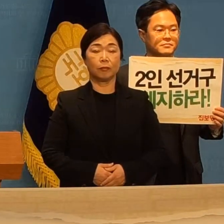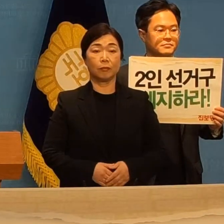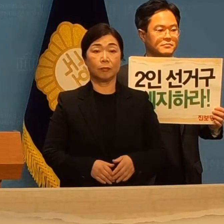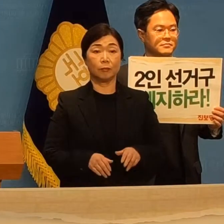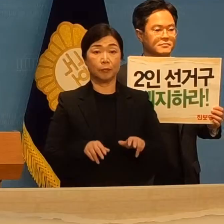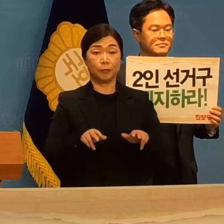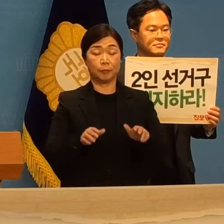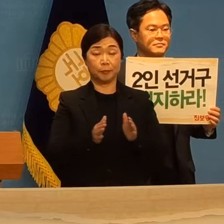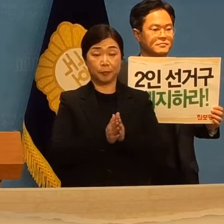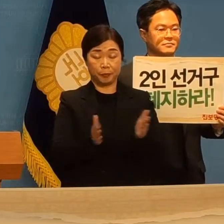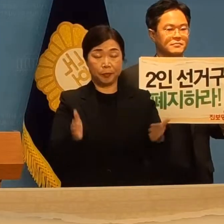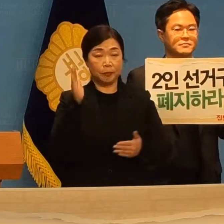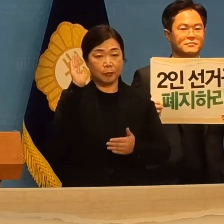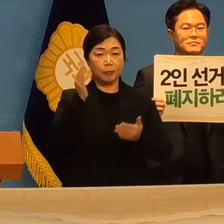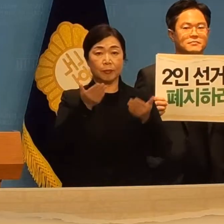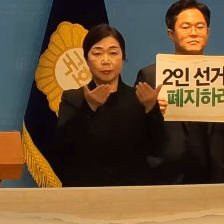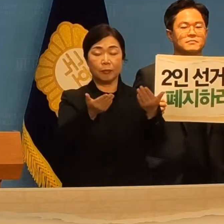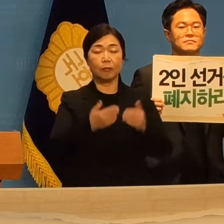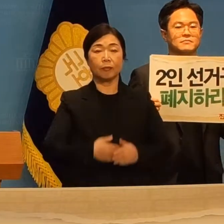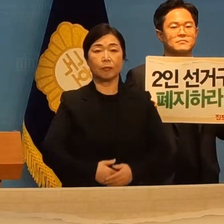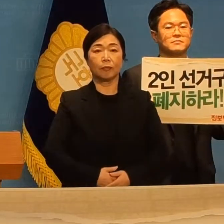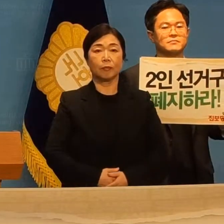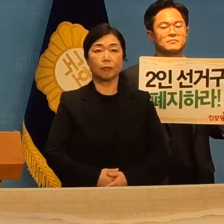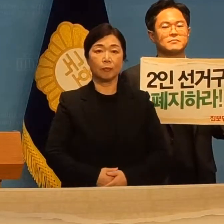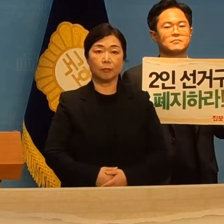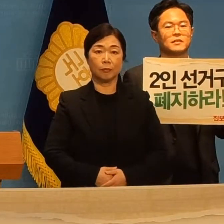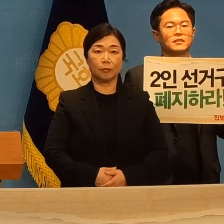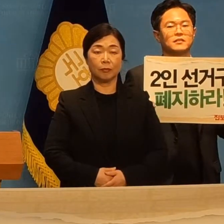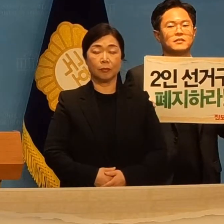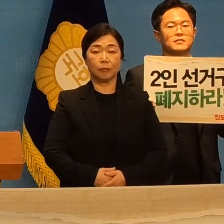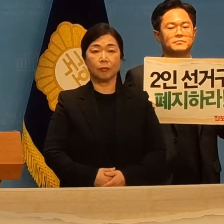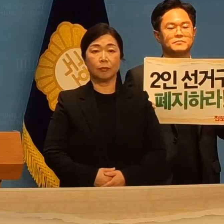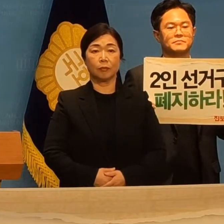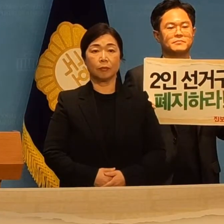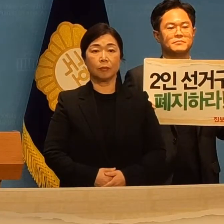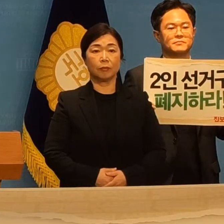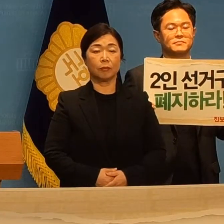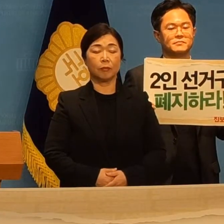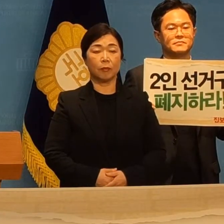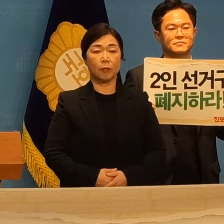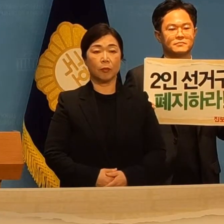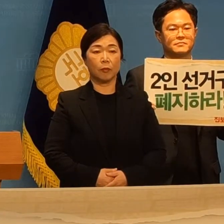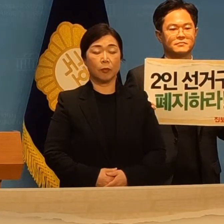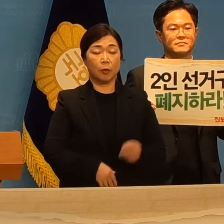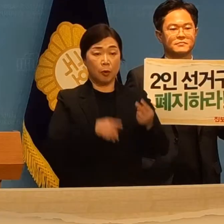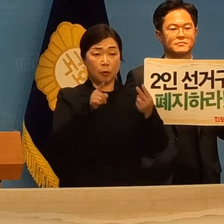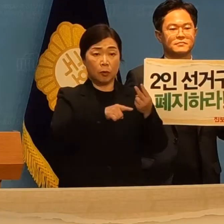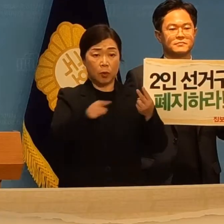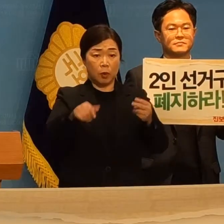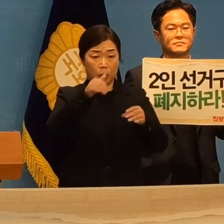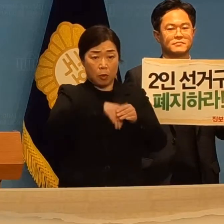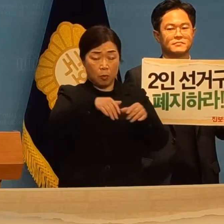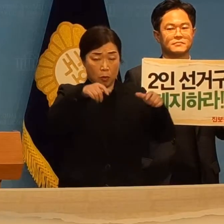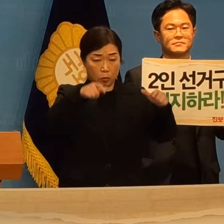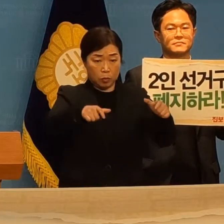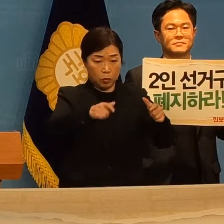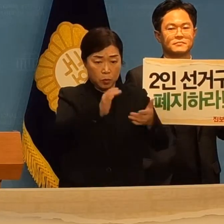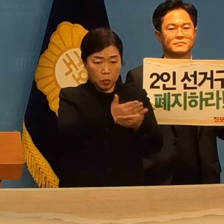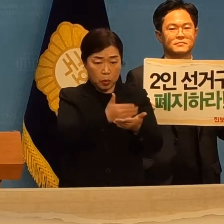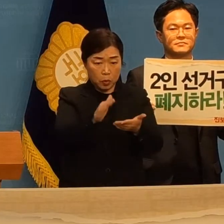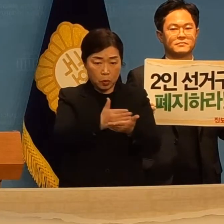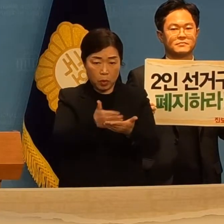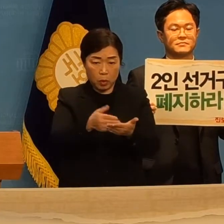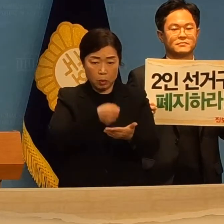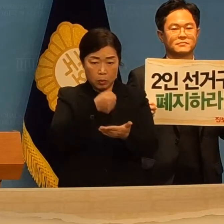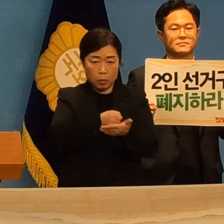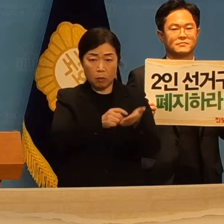네, 기자회견 시작하겠습니다. 2인 선거구로 쪼개기를 시도하는 서울시 선거구